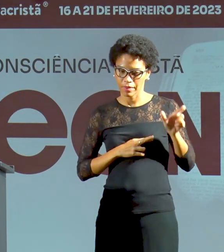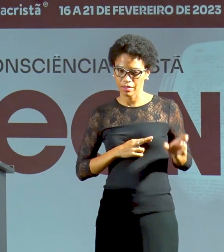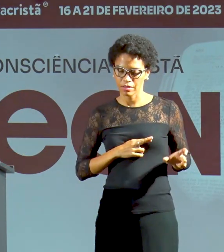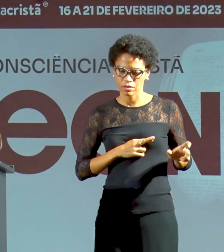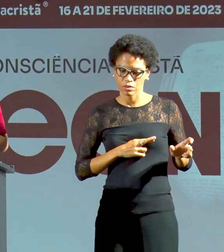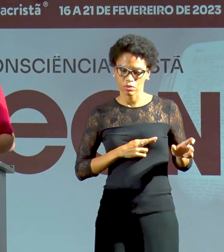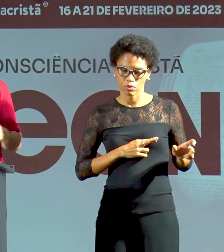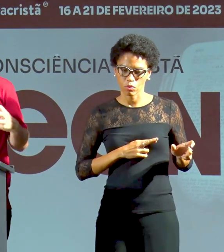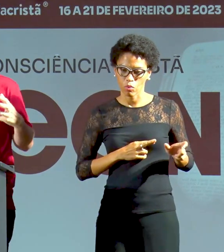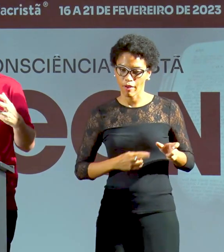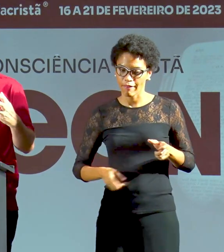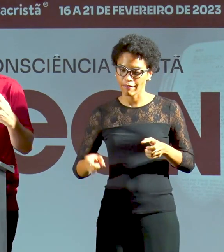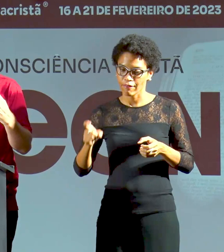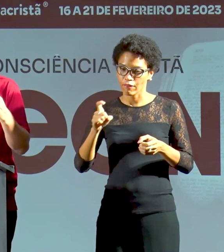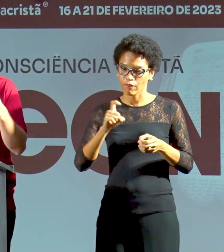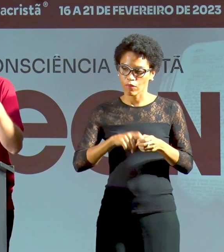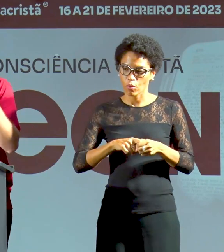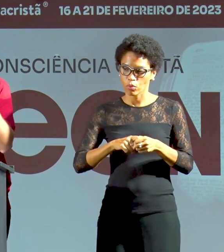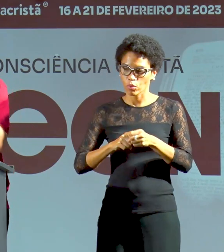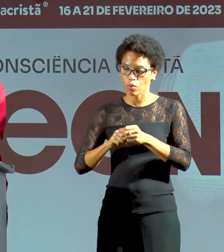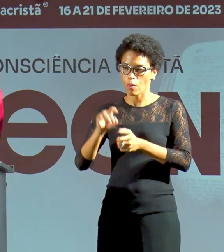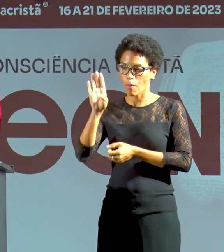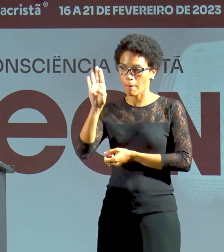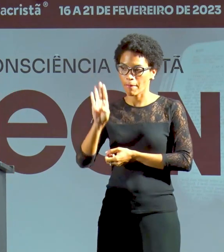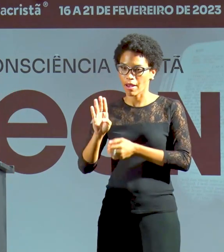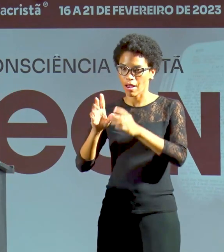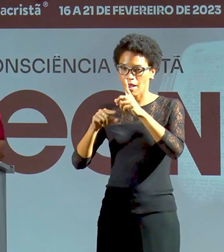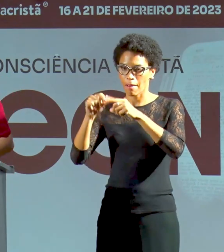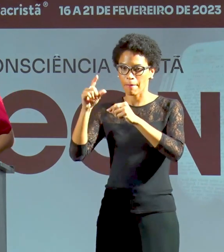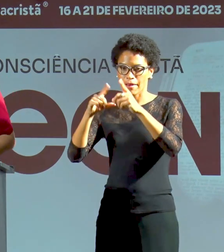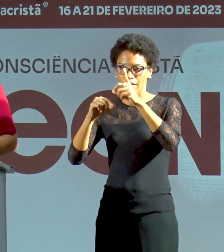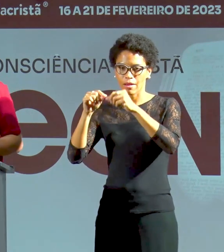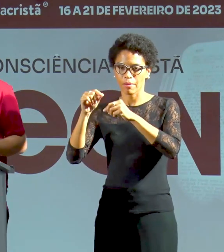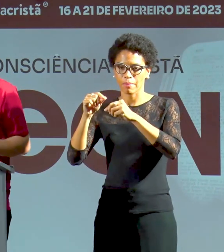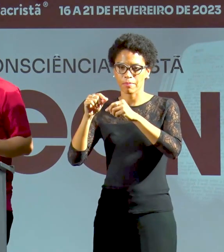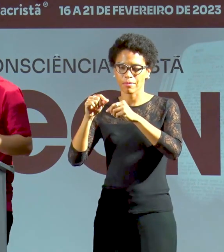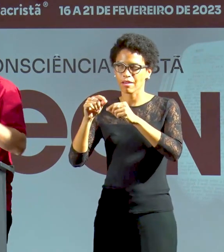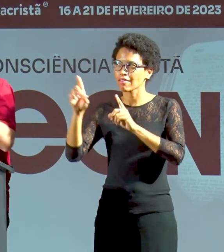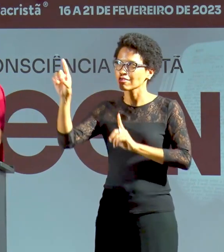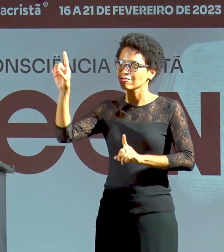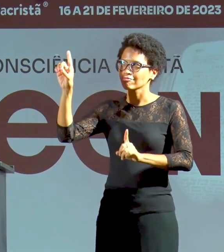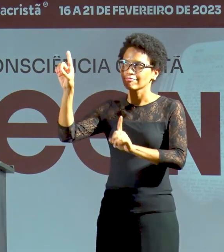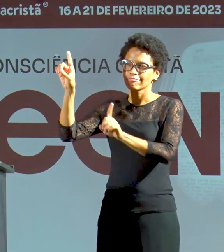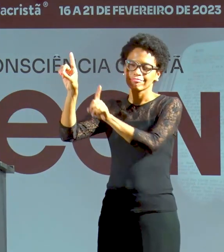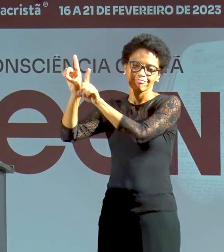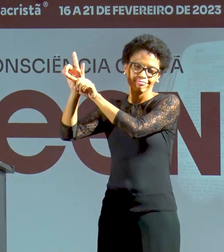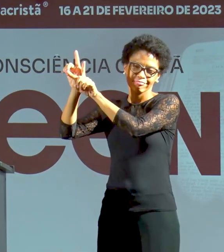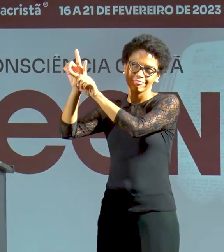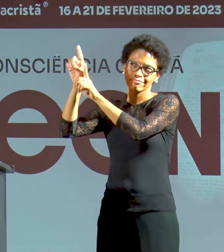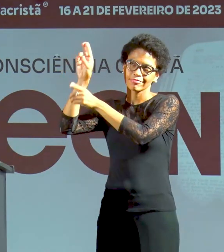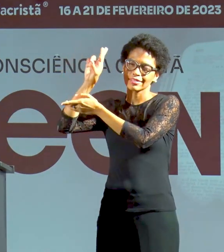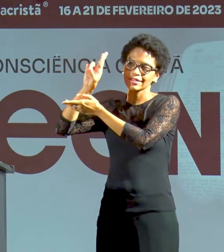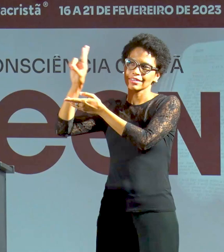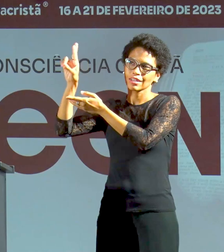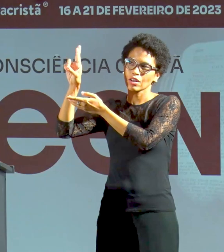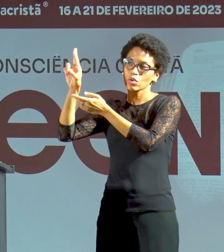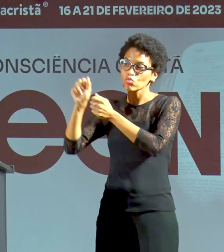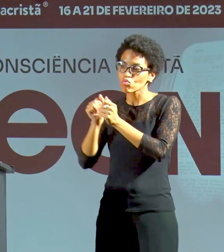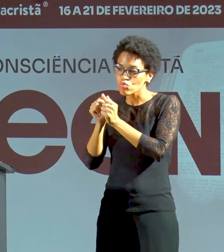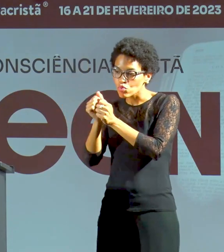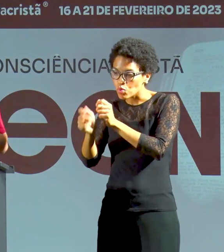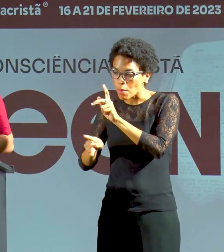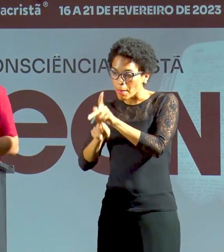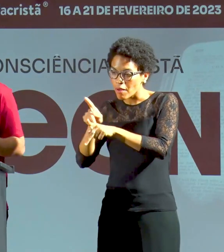voltou para Belém para se refugiar Nas Asas do Senhor para estar no meio do povo do Senhor